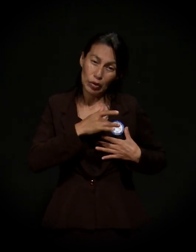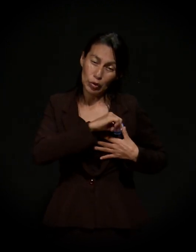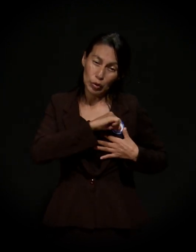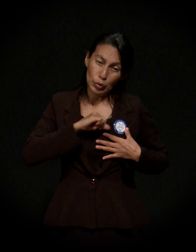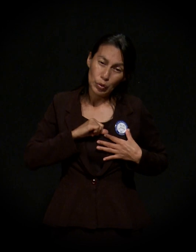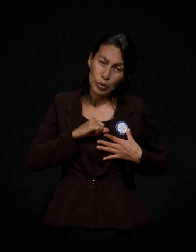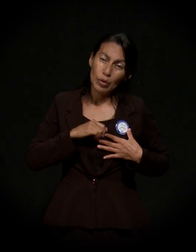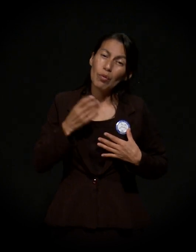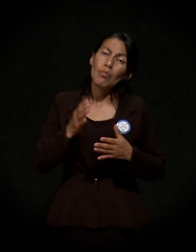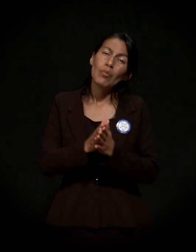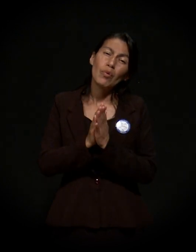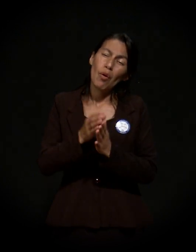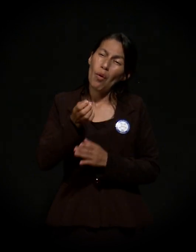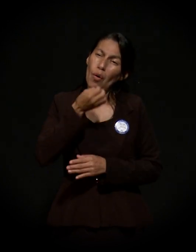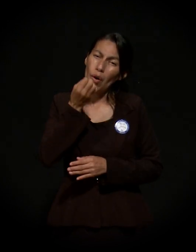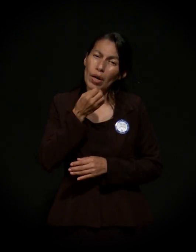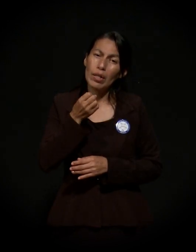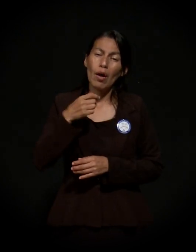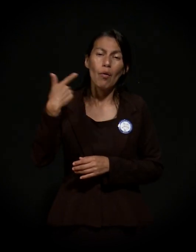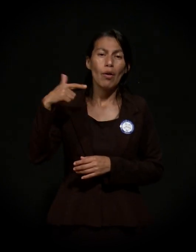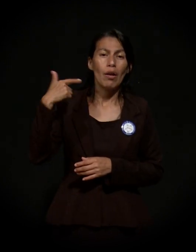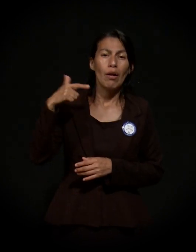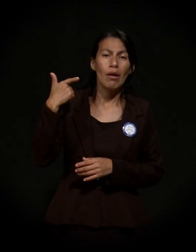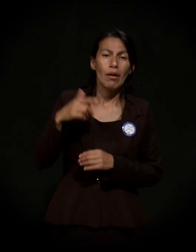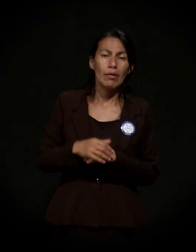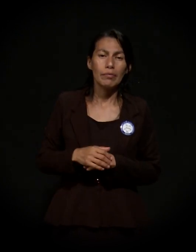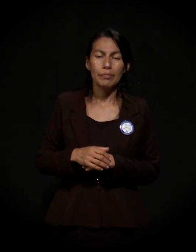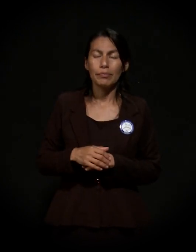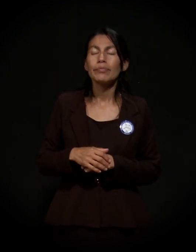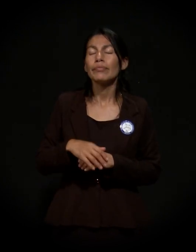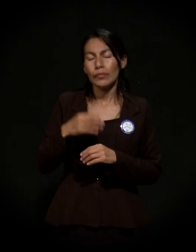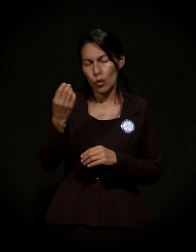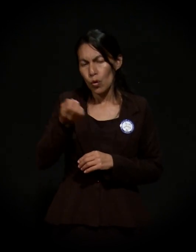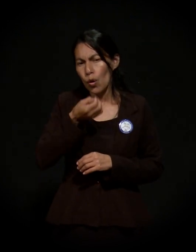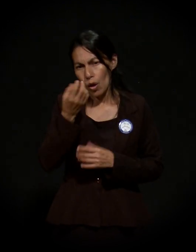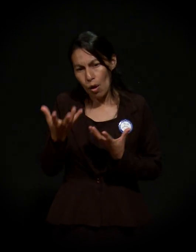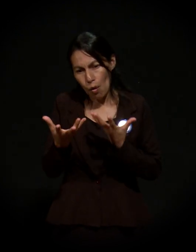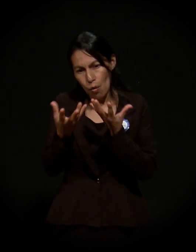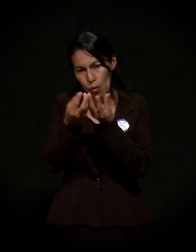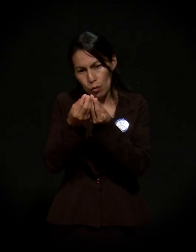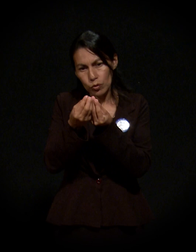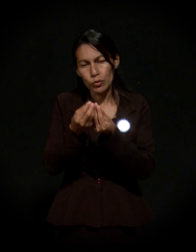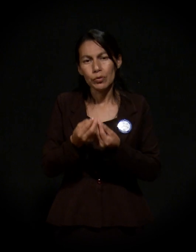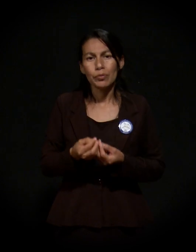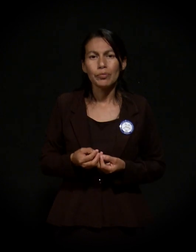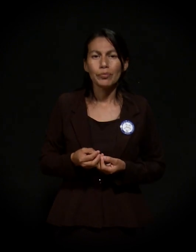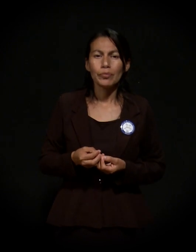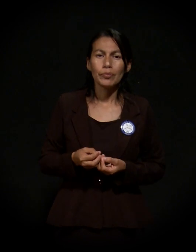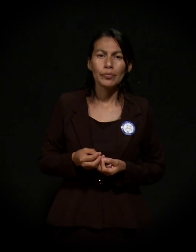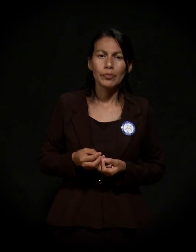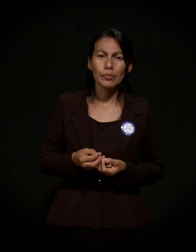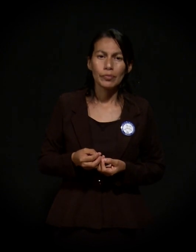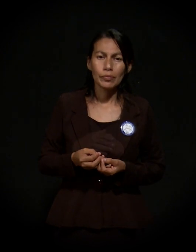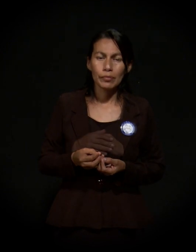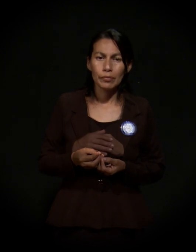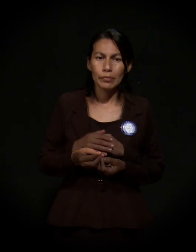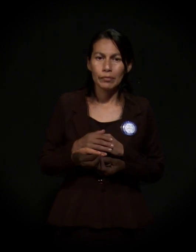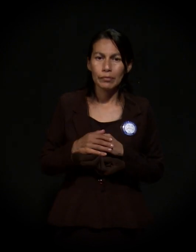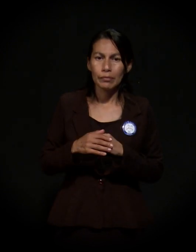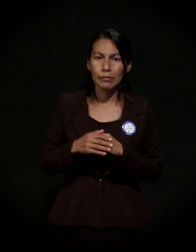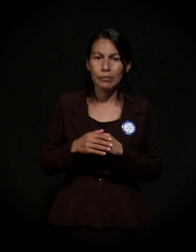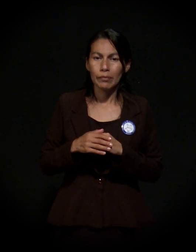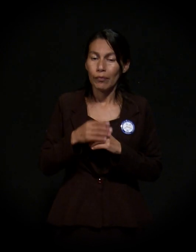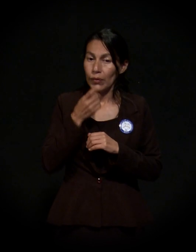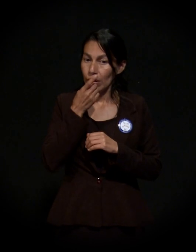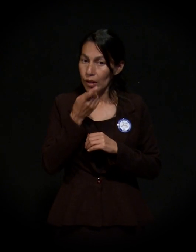IMSS de Guadalajara. Vamos a unirnos contigo, Isabel, para orar por Blanca. Dice